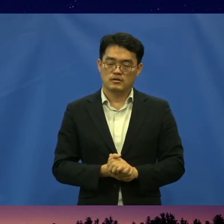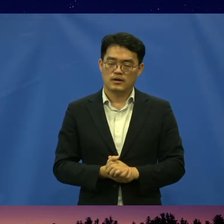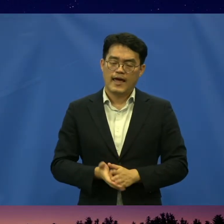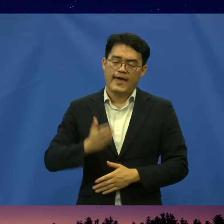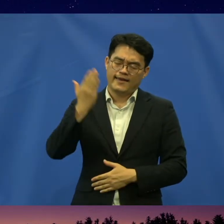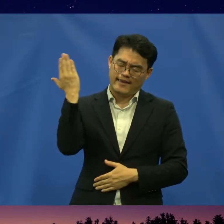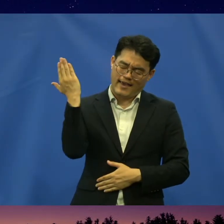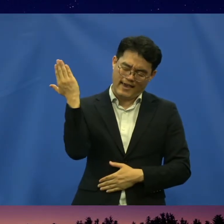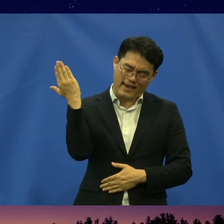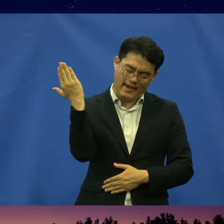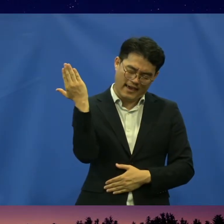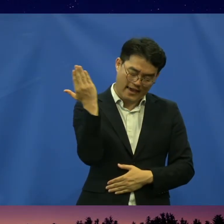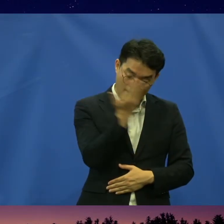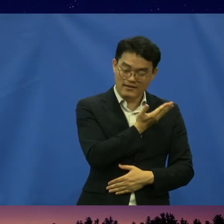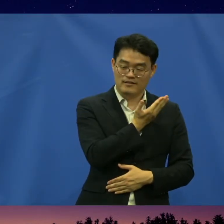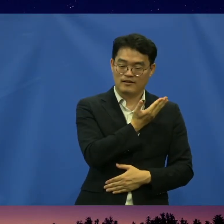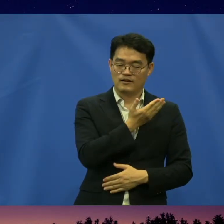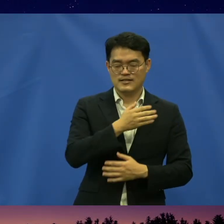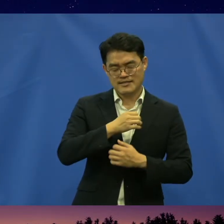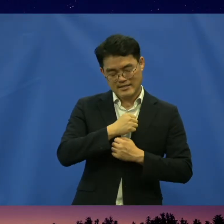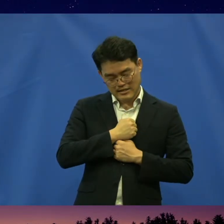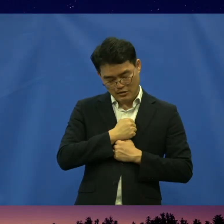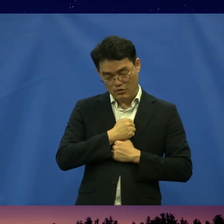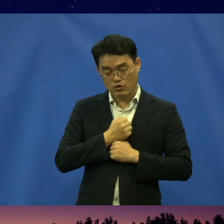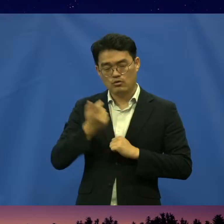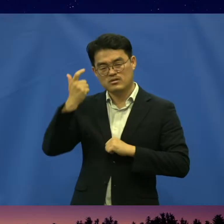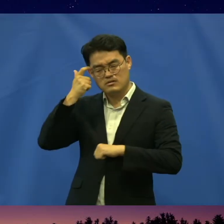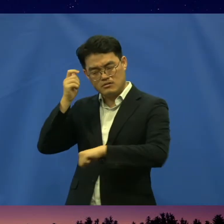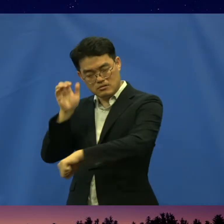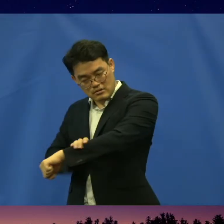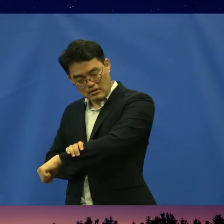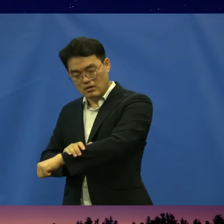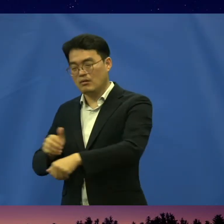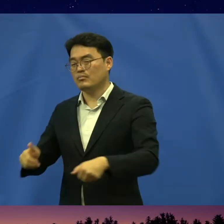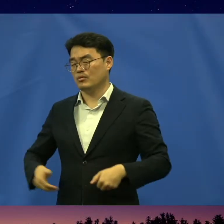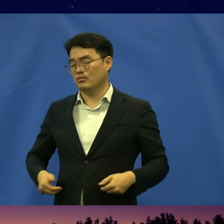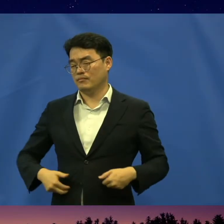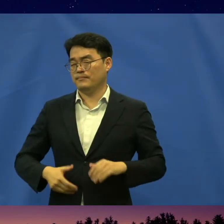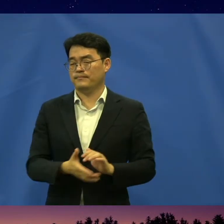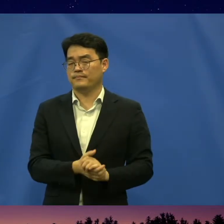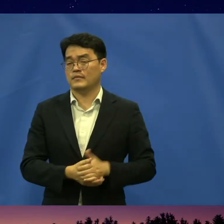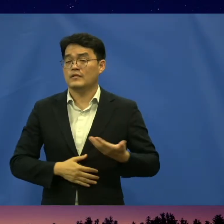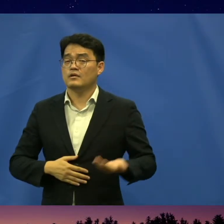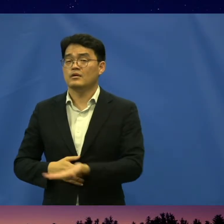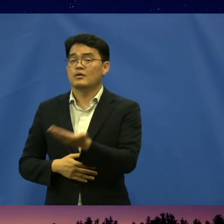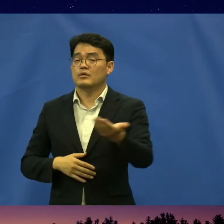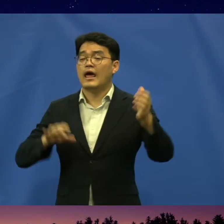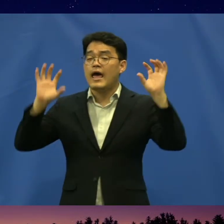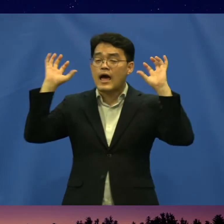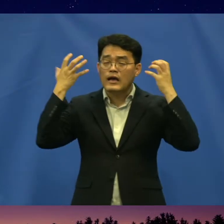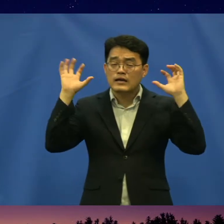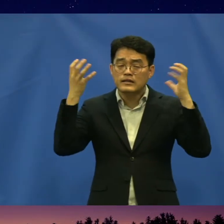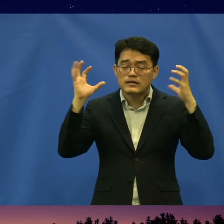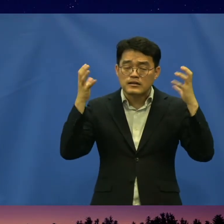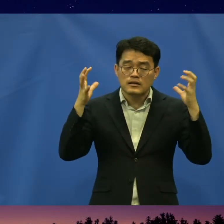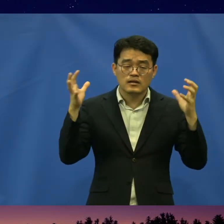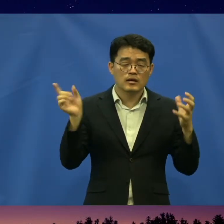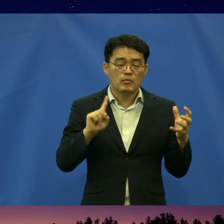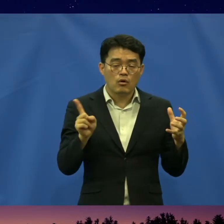여러분 왜 어린아이들이 유괴를 당합니까? 너무 착한데 왜 유괴를 당하죠?